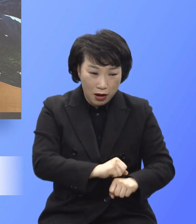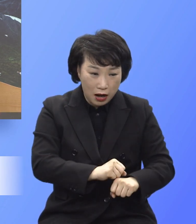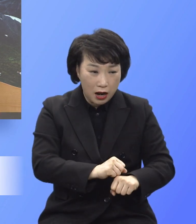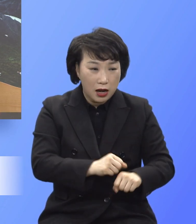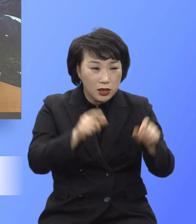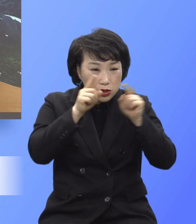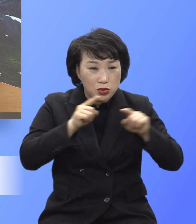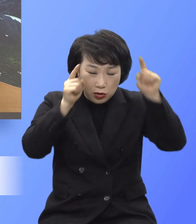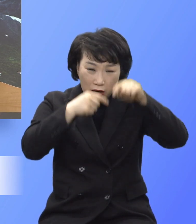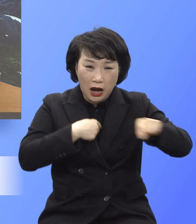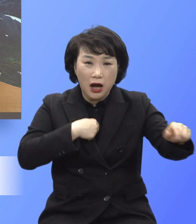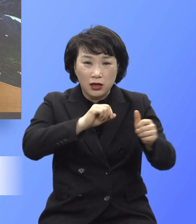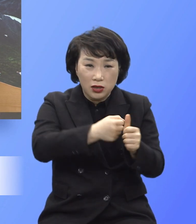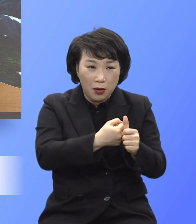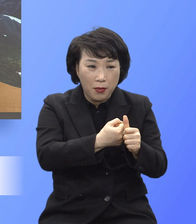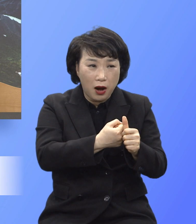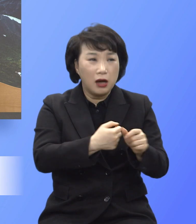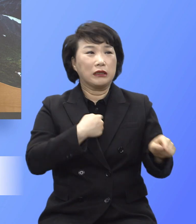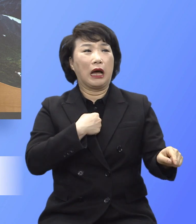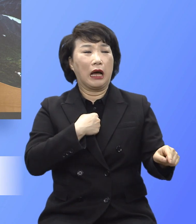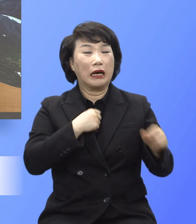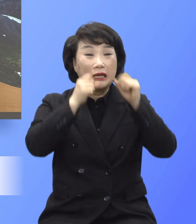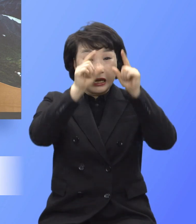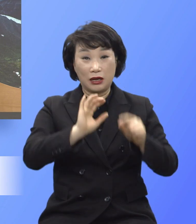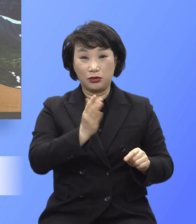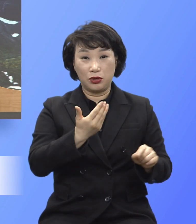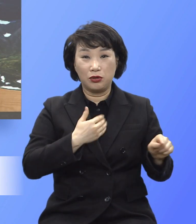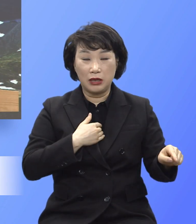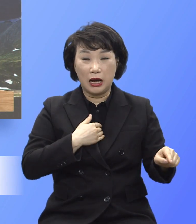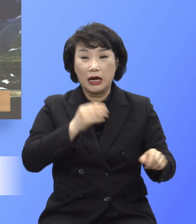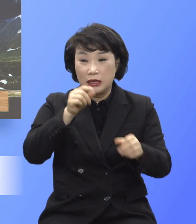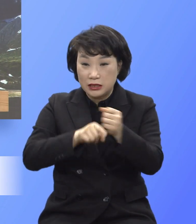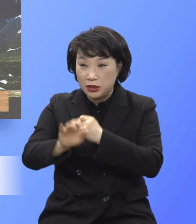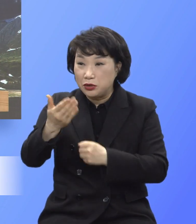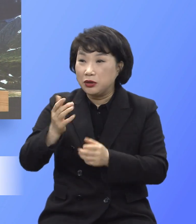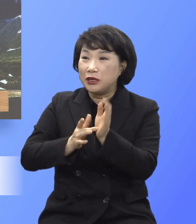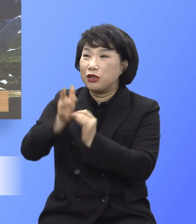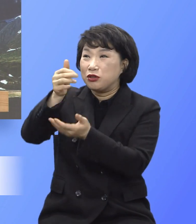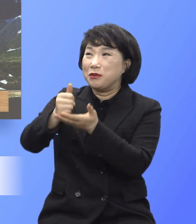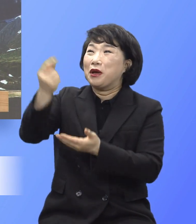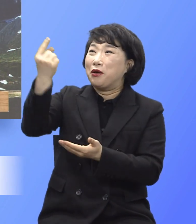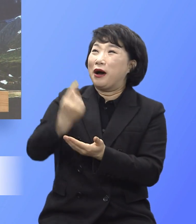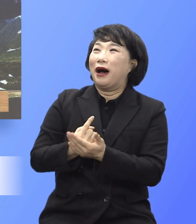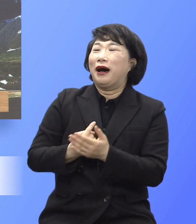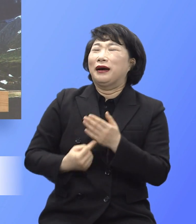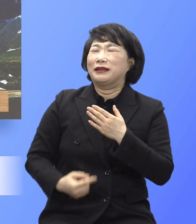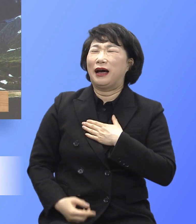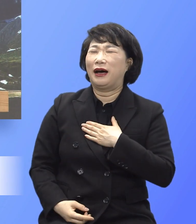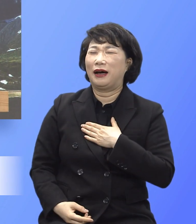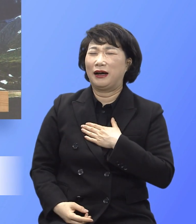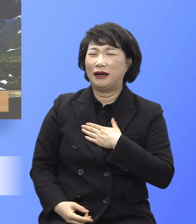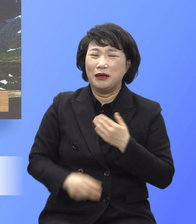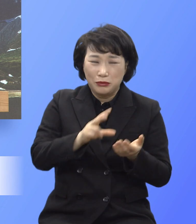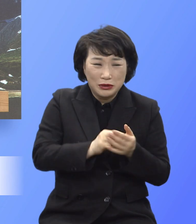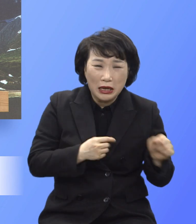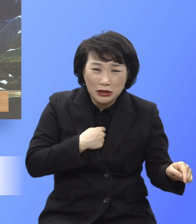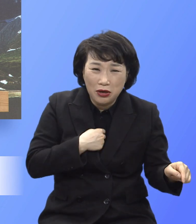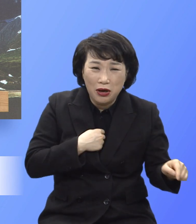바로 지옥에서 형벌받을 자임을 깨닫고 진리이신 예수가 와서 어떻게 내